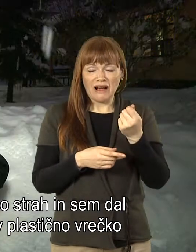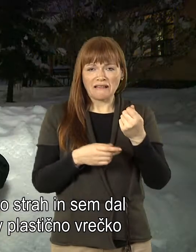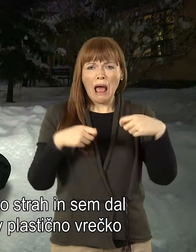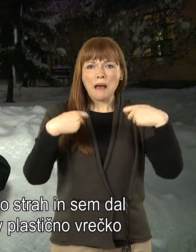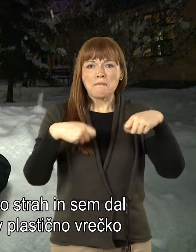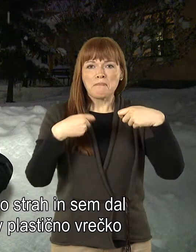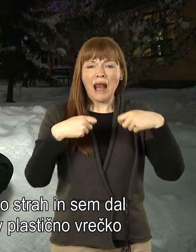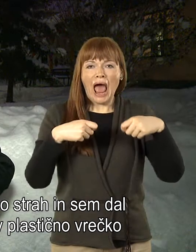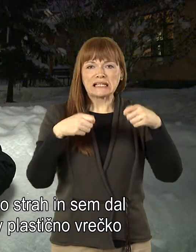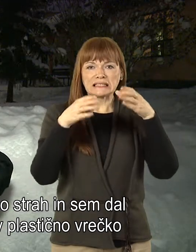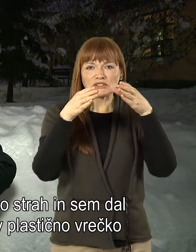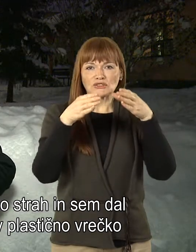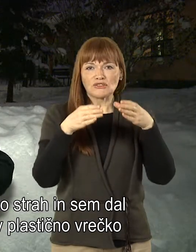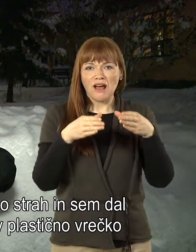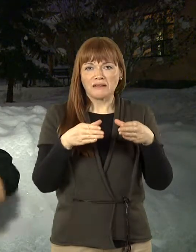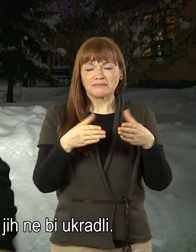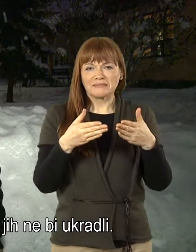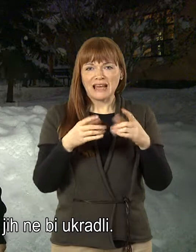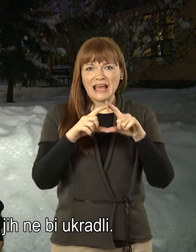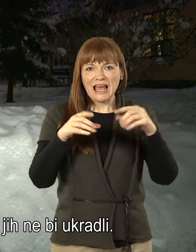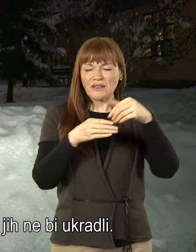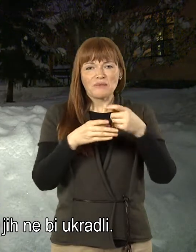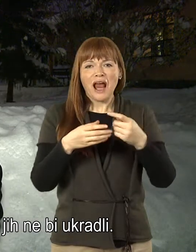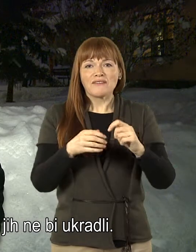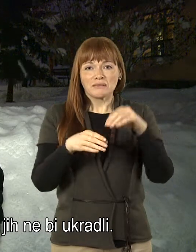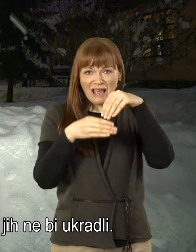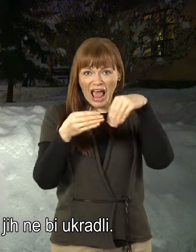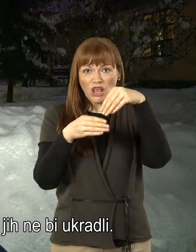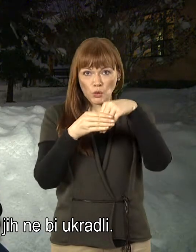v plastično noter po čevelj.